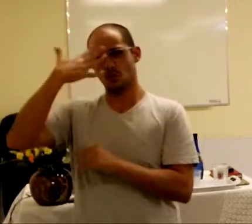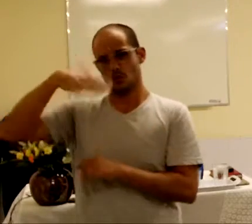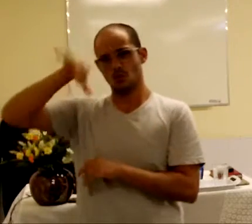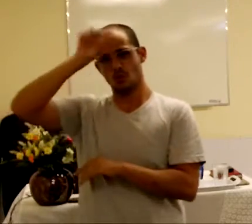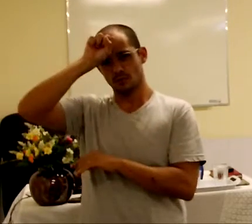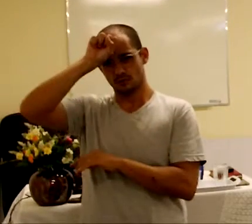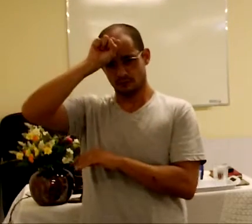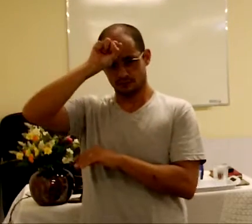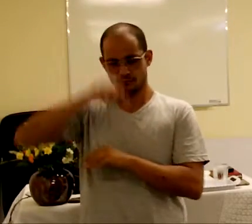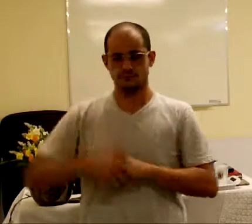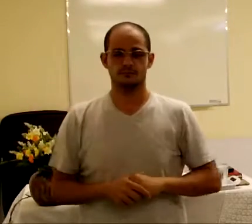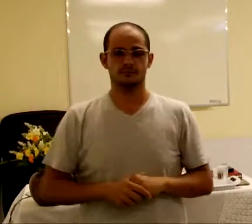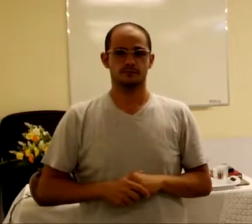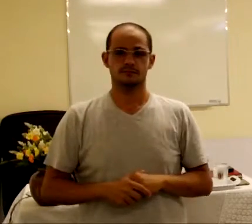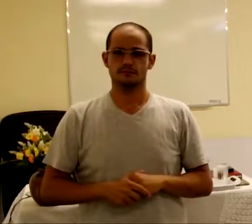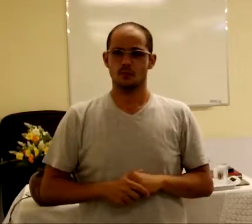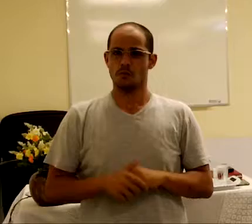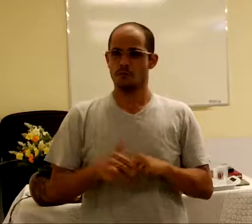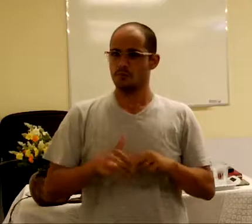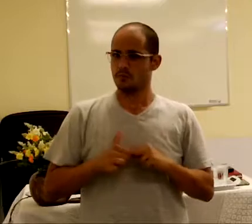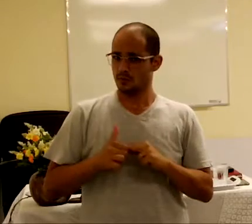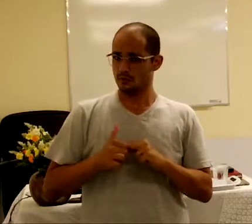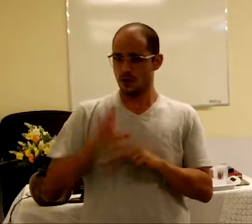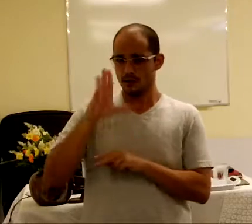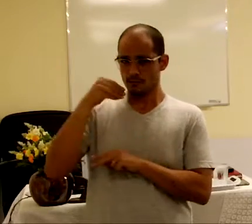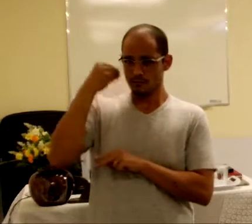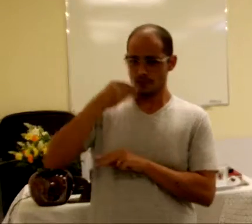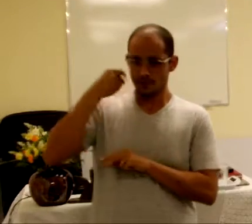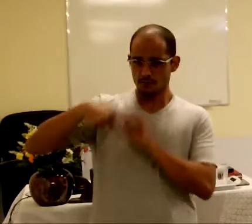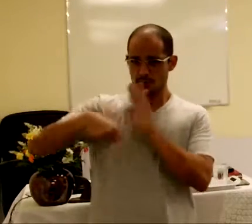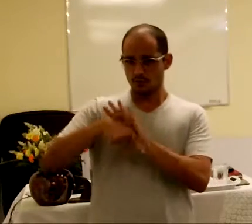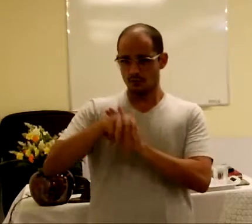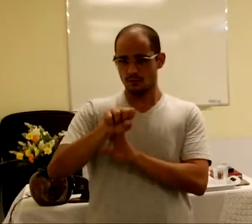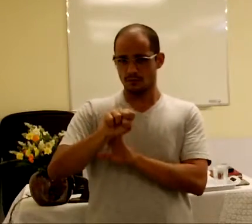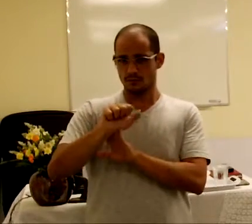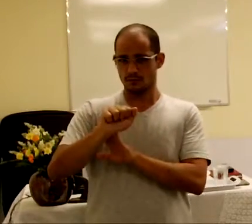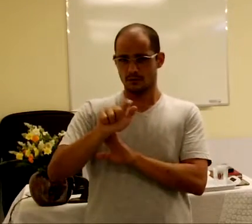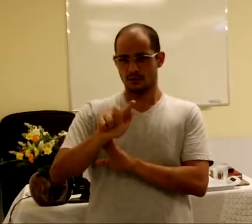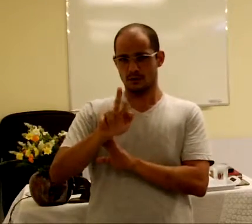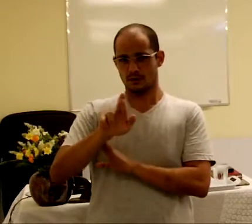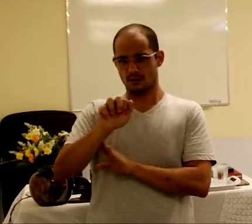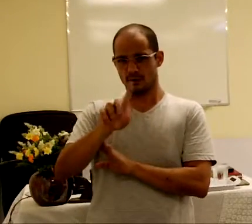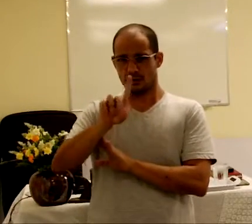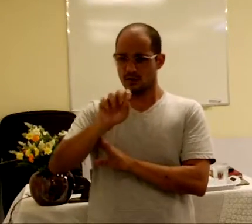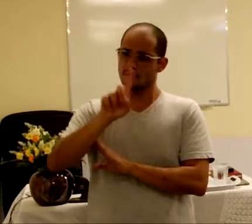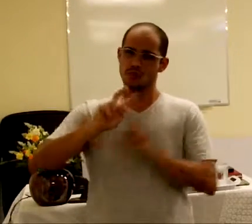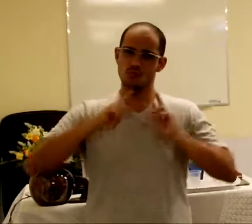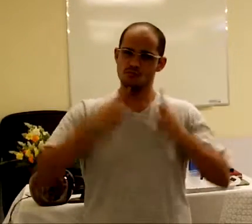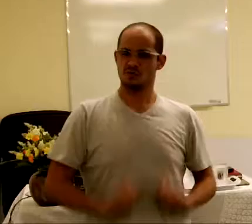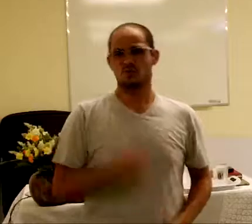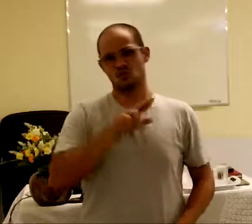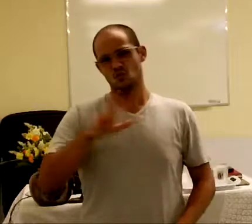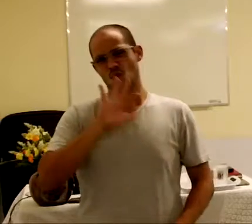compreensivo, que justamente considera a experiência do sagrado como algo do ser humano, não para criticar ou